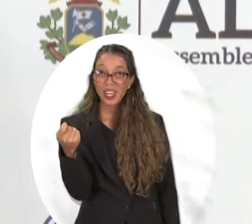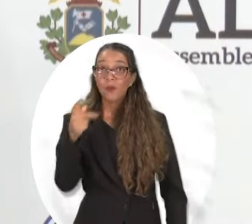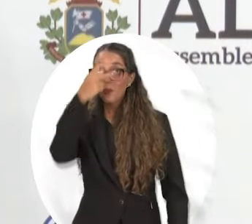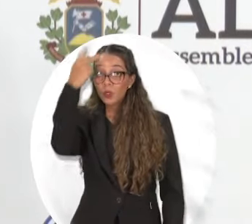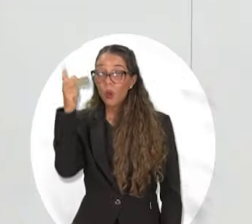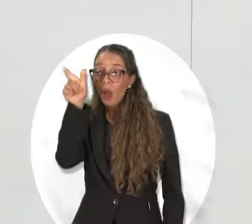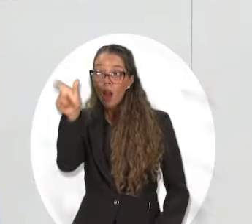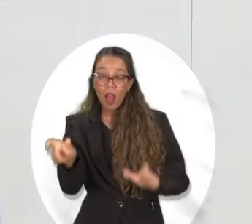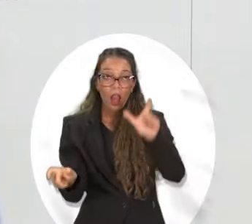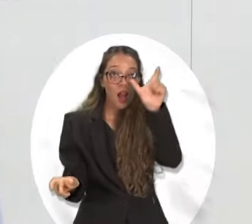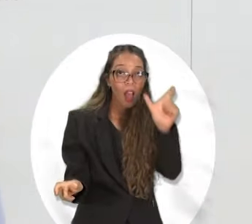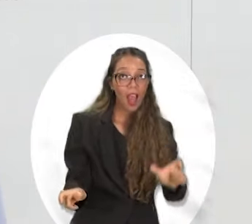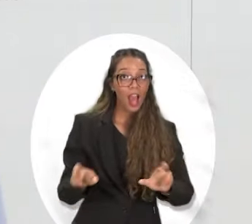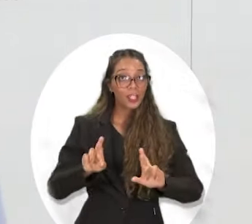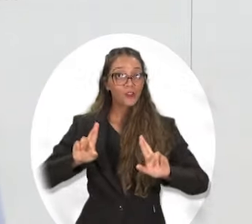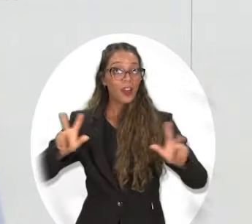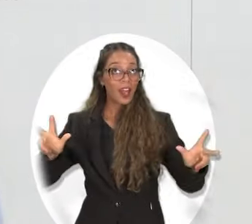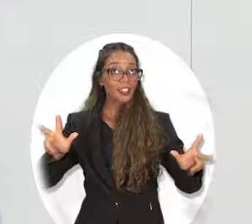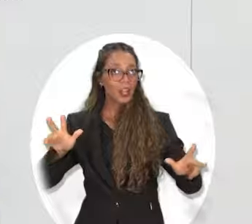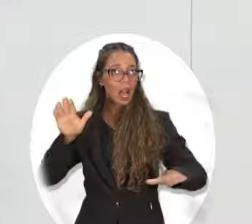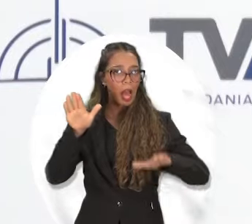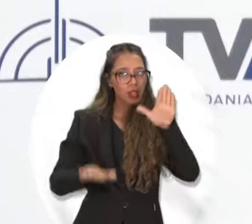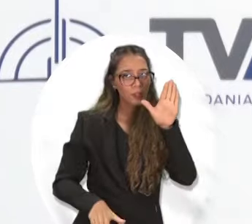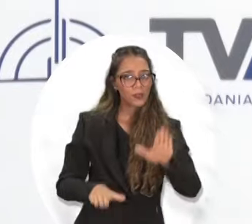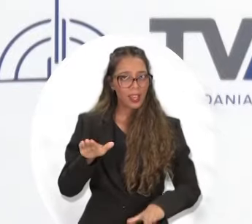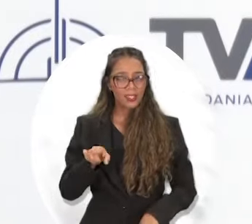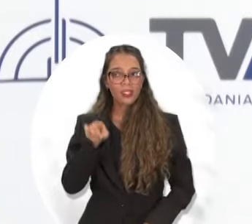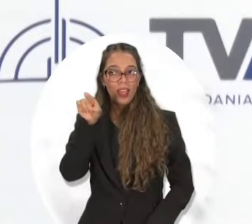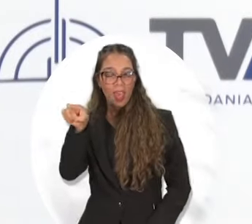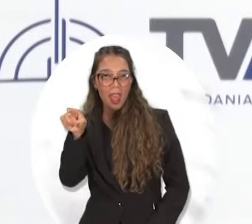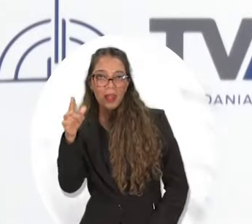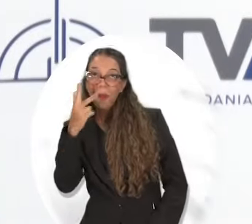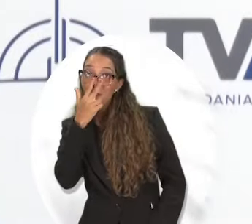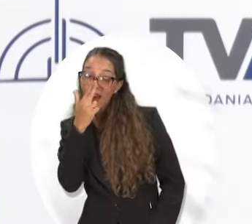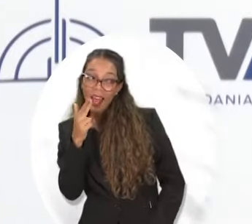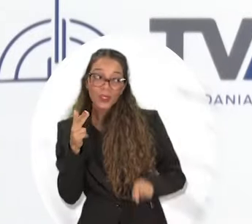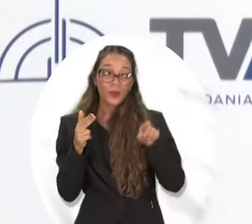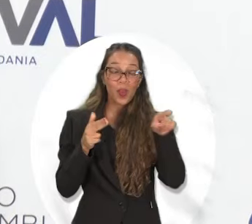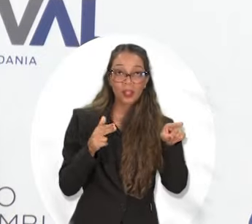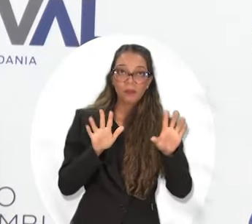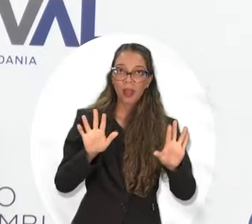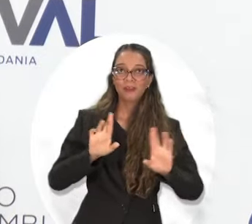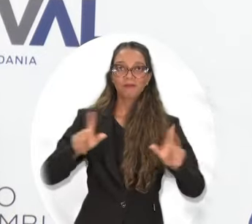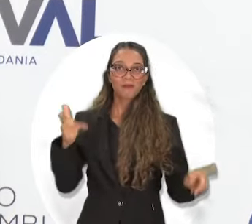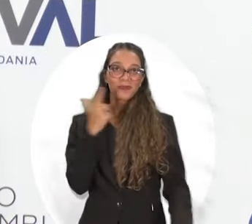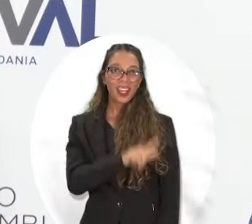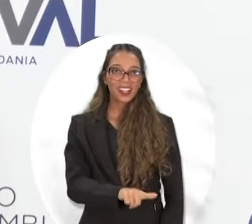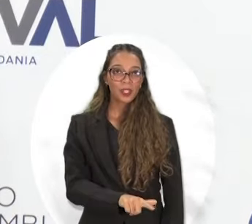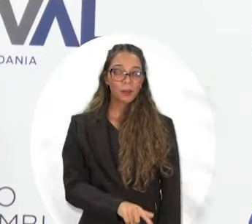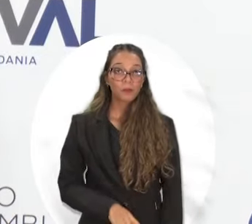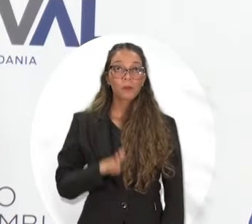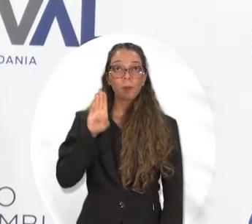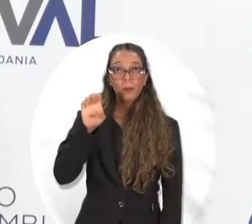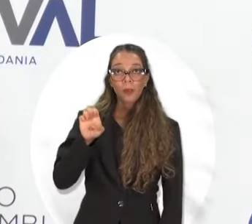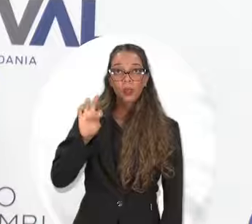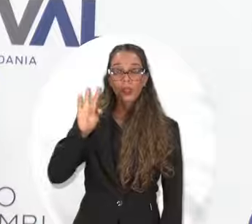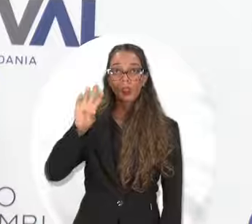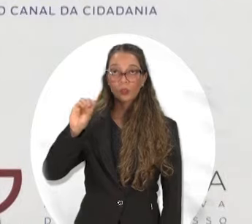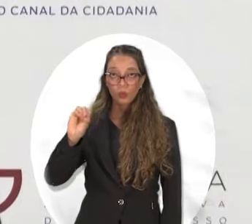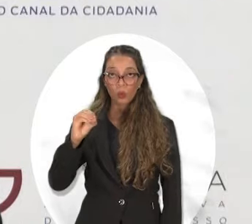sinal e que ajudam a diferenciar mesmo pessoas com fisionomias parecidas. Beto 2 a 1 é o nome